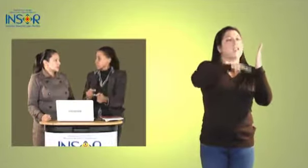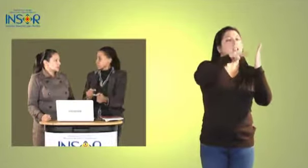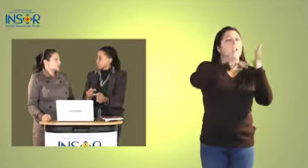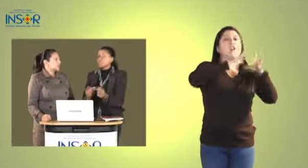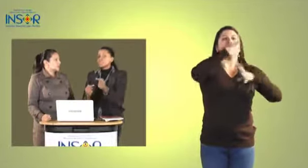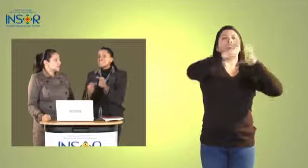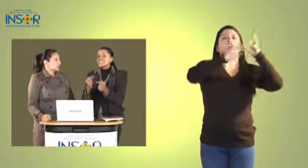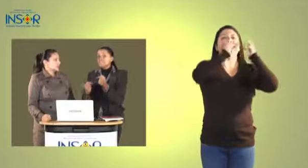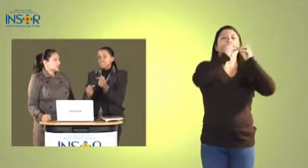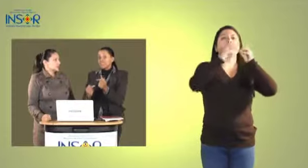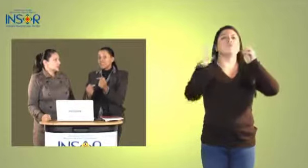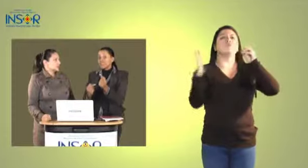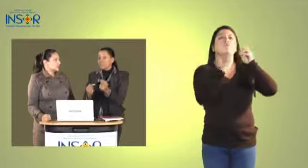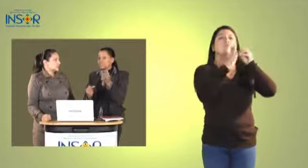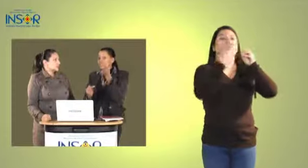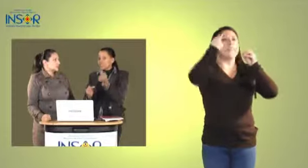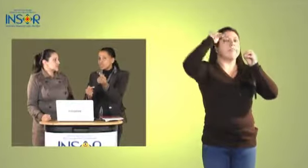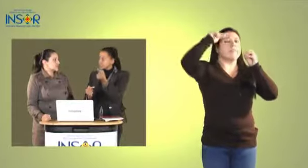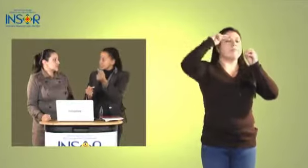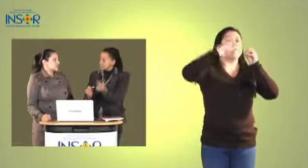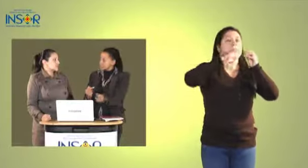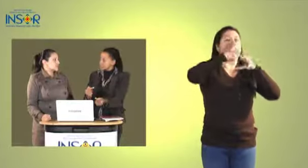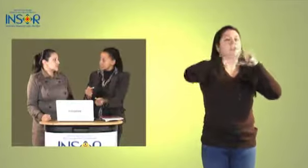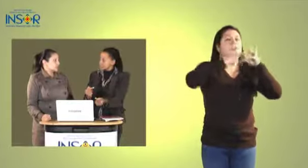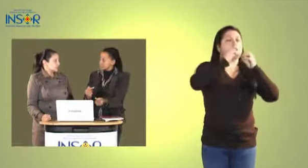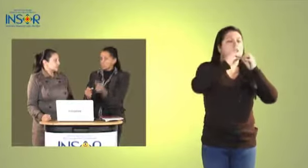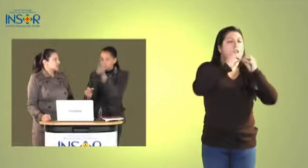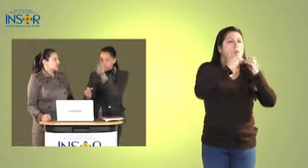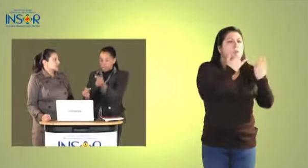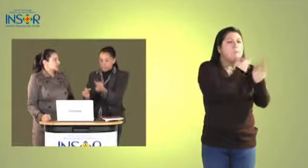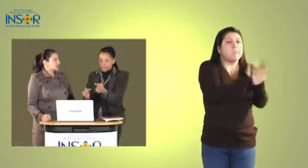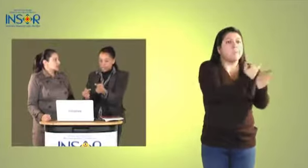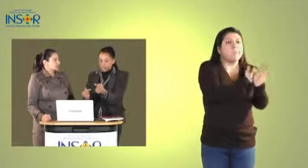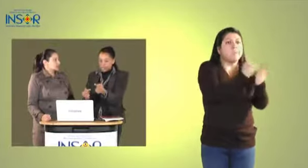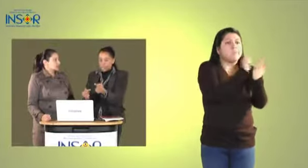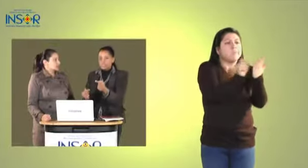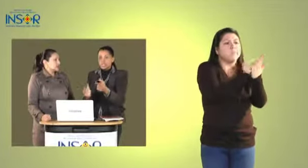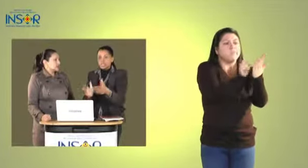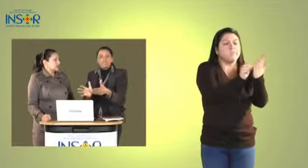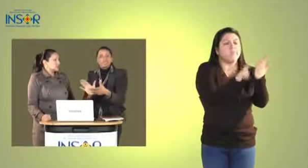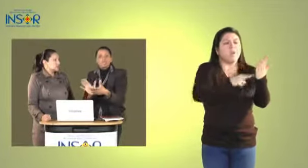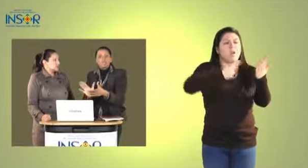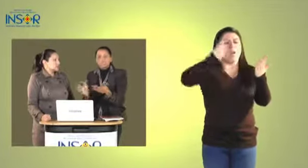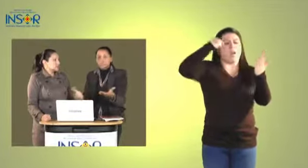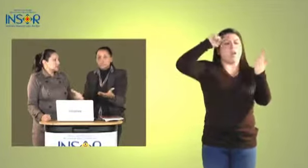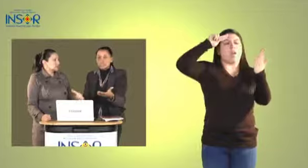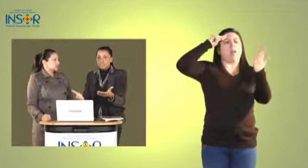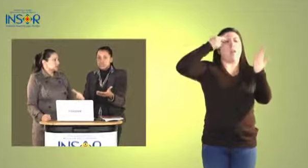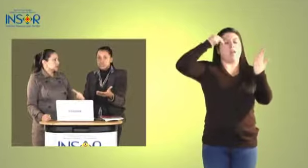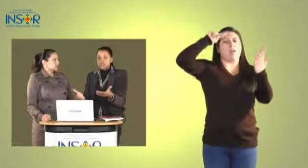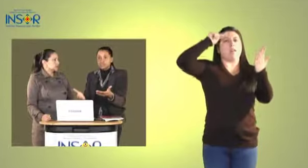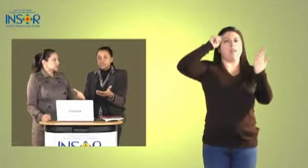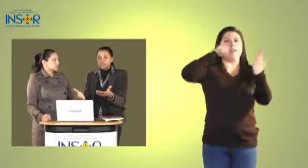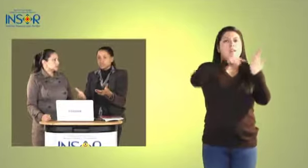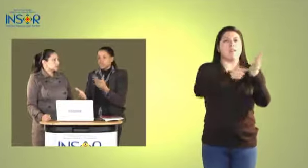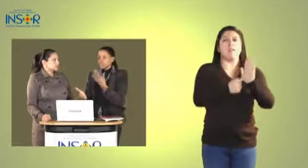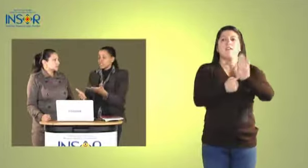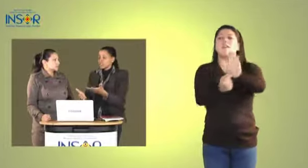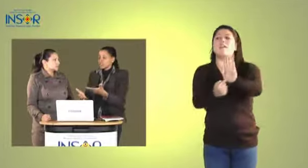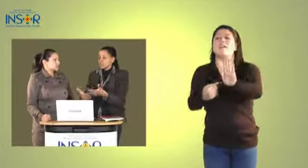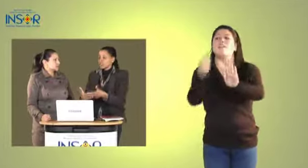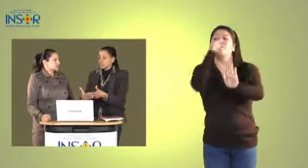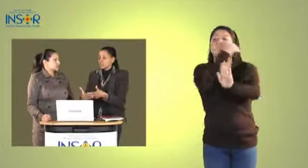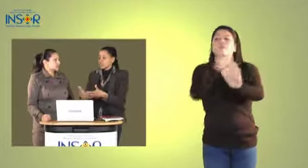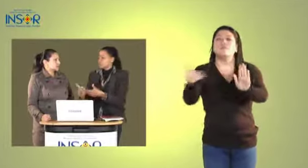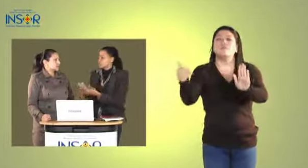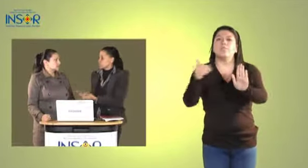un código, de interpretar, de dar un sentido a lo que está allí escrito y plasmado en ese texto que le podemos estar presentando a los niños. O sea, un ejemplo